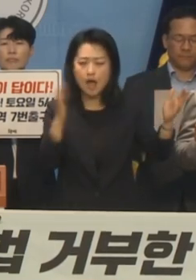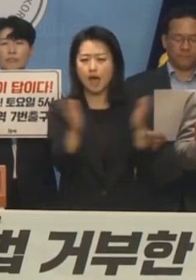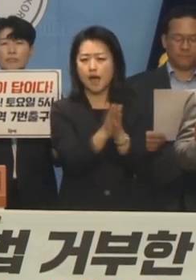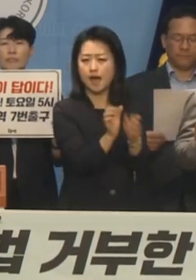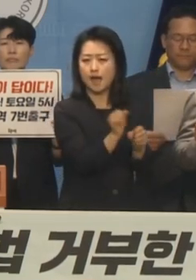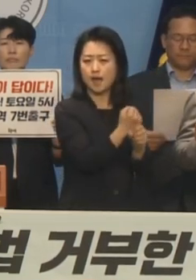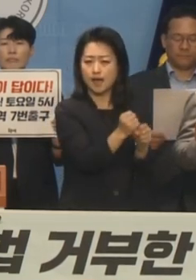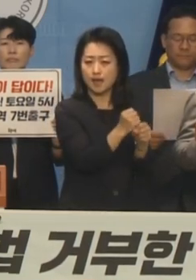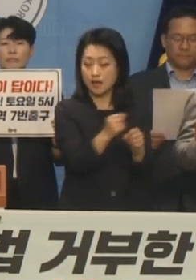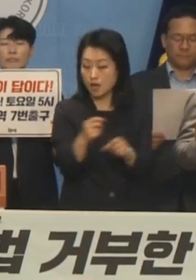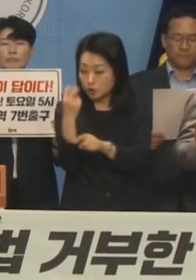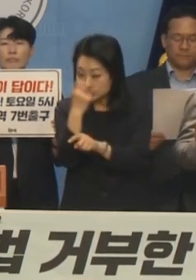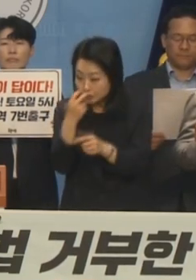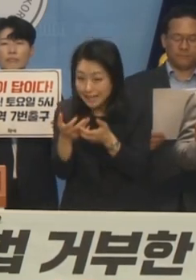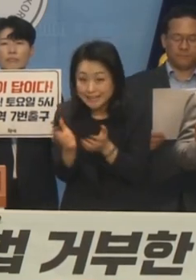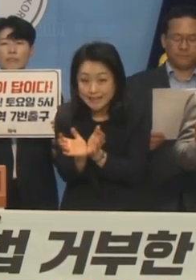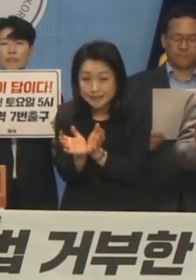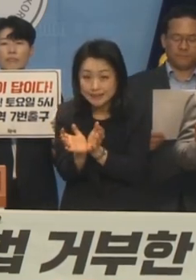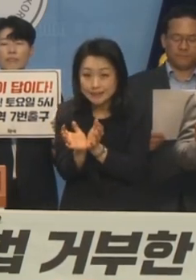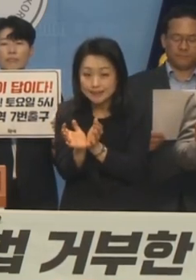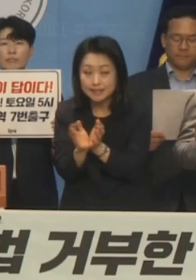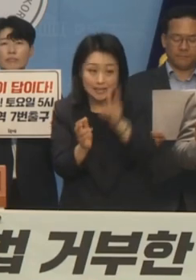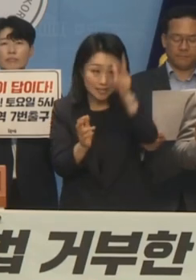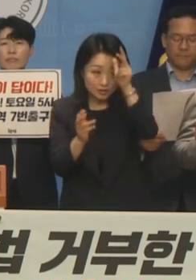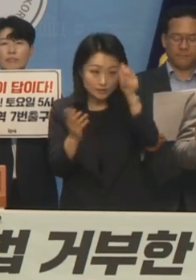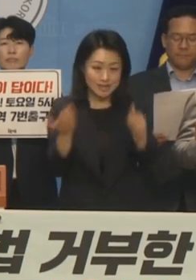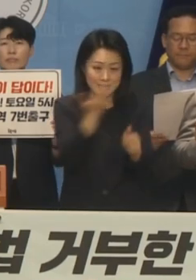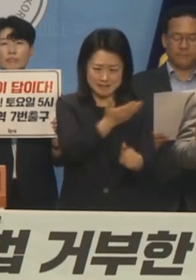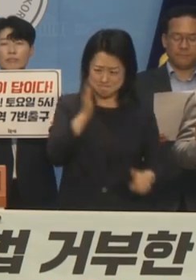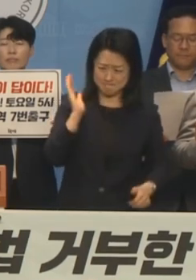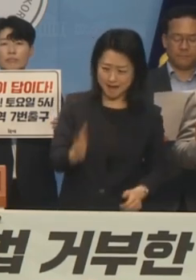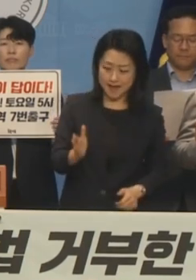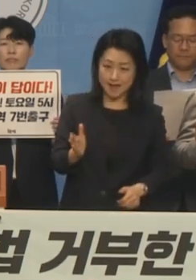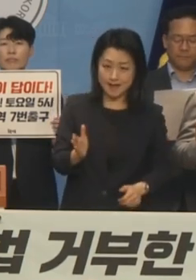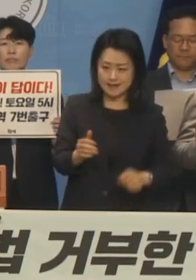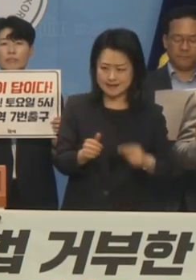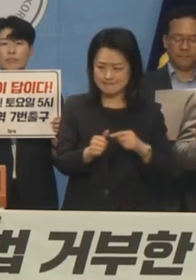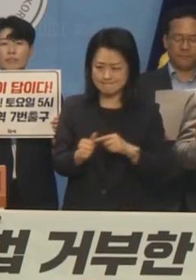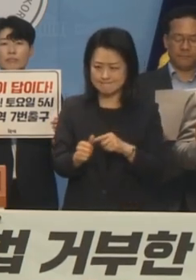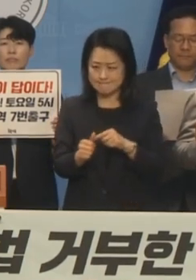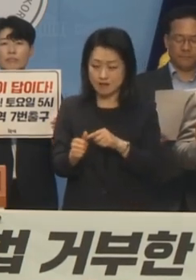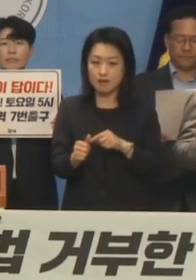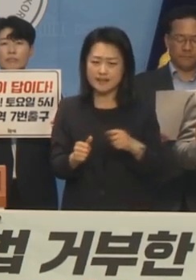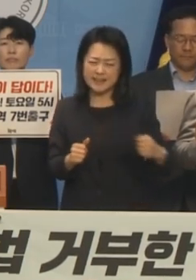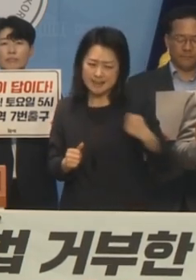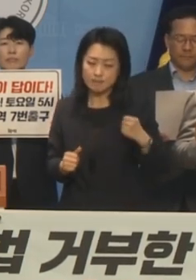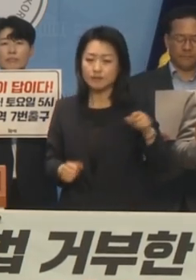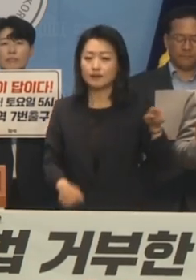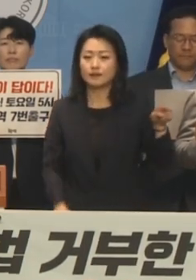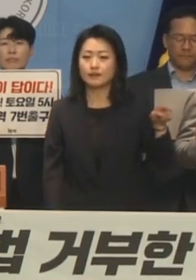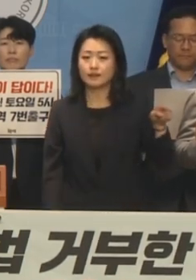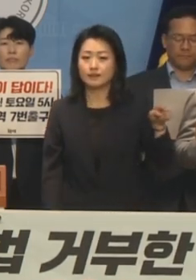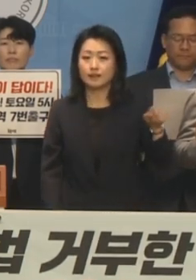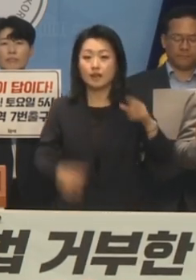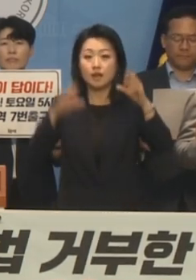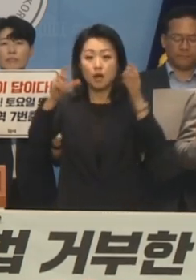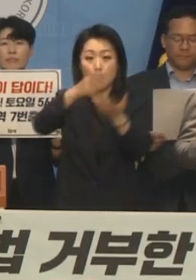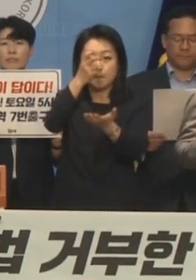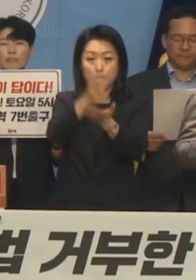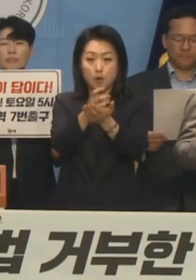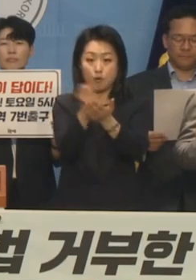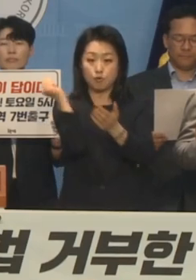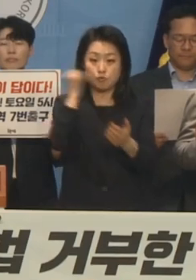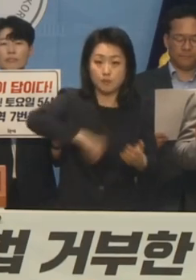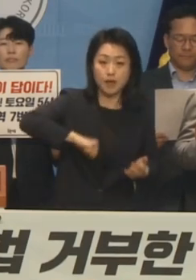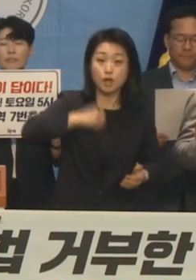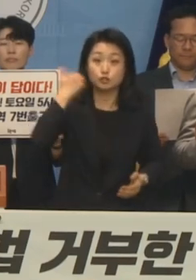합작하여 해병대 수사단이 사건 이첩을 방해하며 수사 외압까지 행사했다. 헌법을 위배한